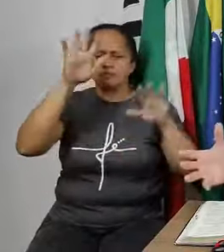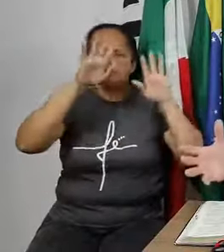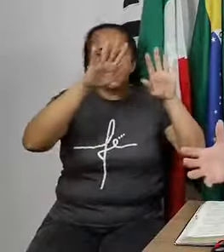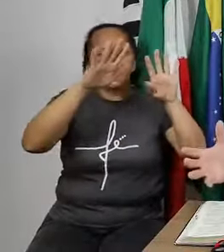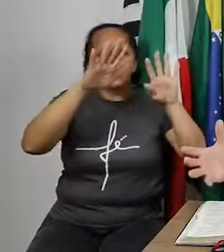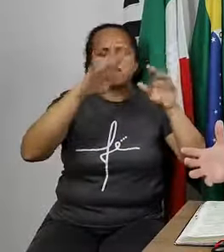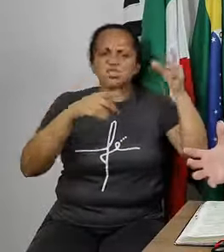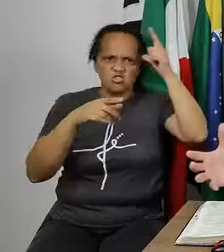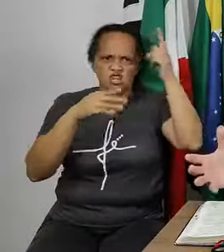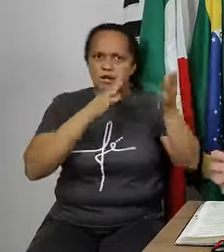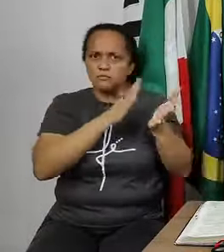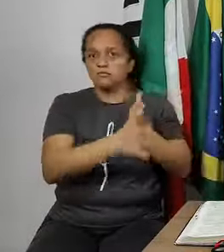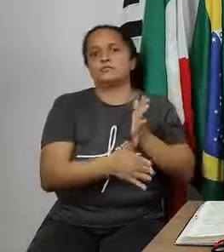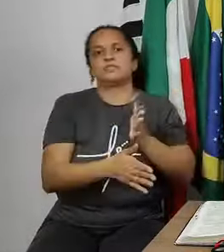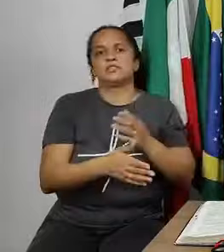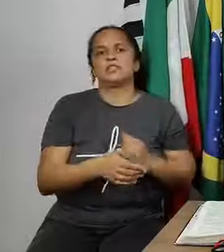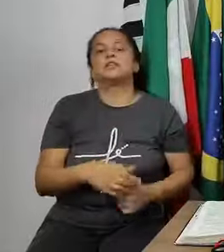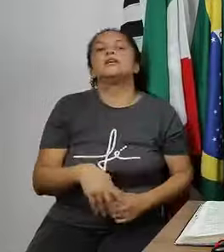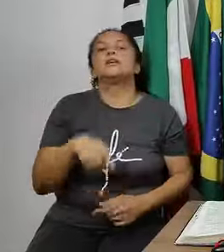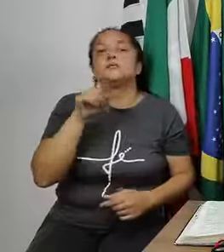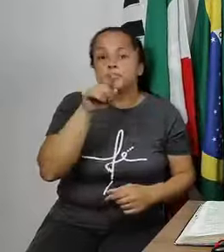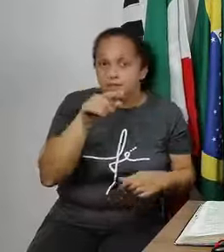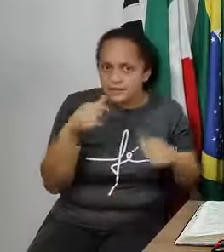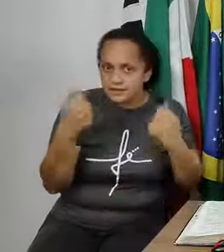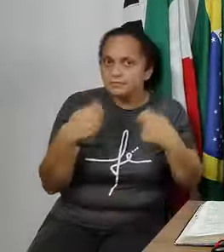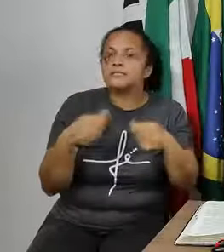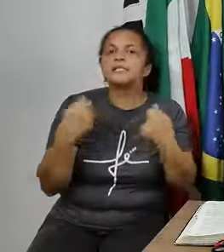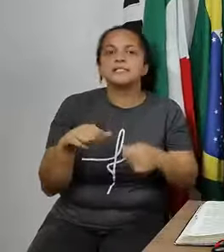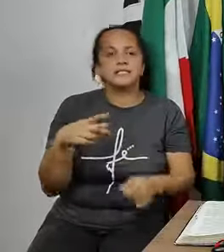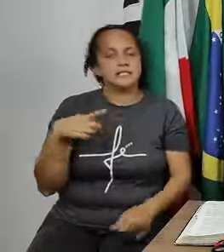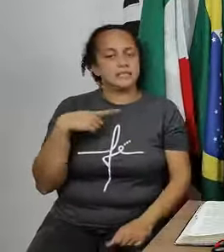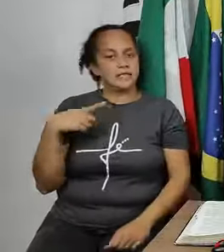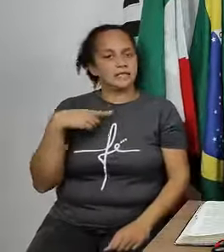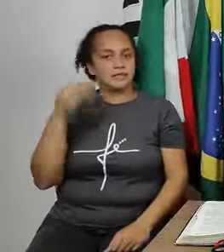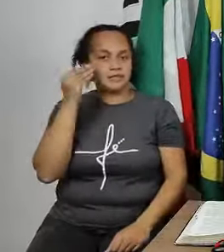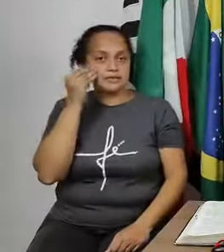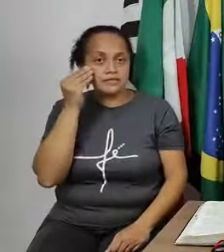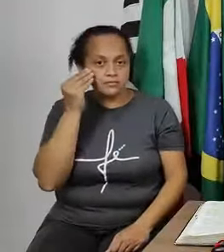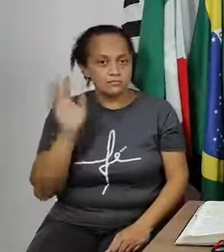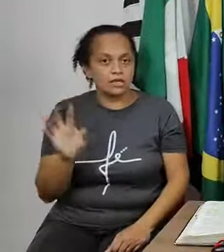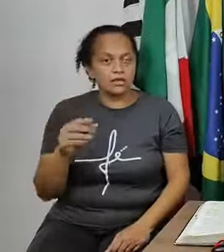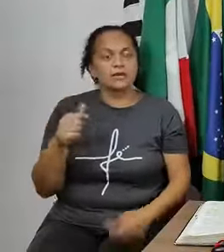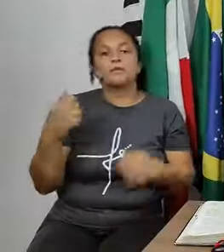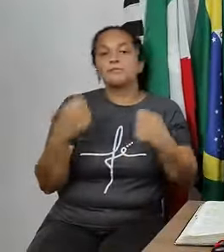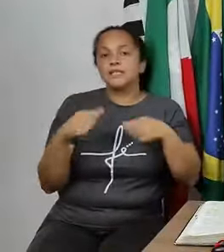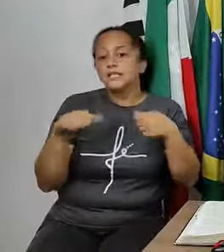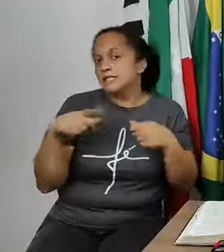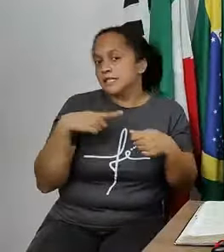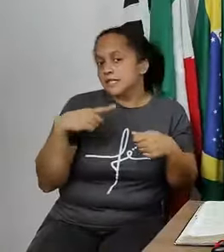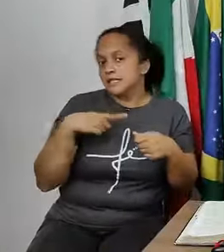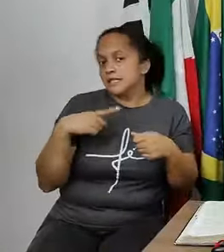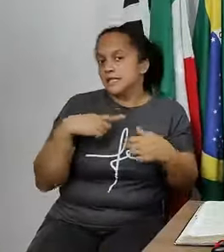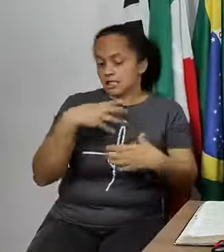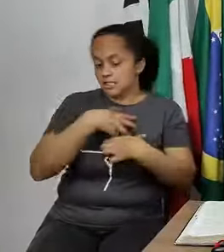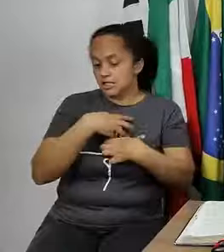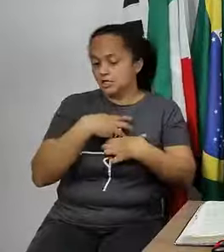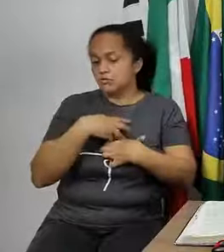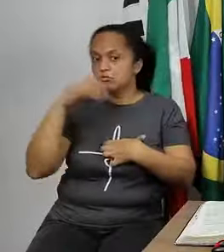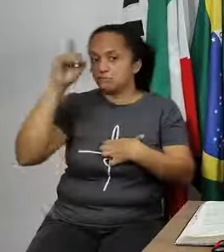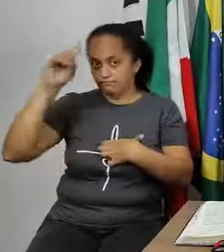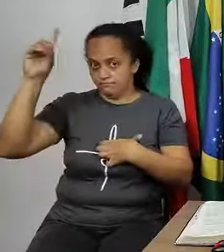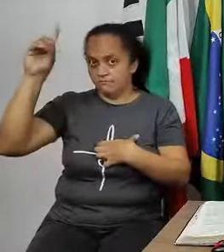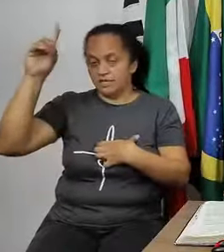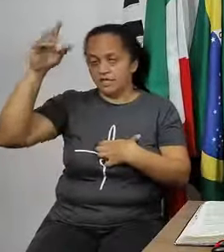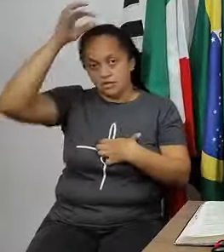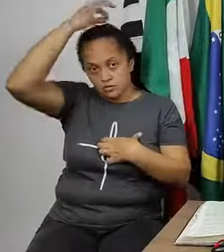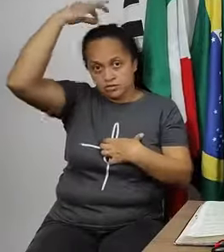muitas coisas que Deus quer que você tenha experiências. E cada experiência que você vai tendo com Deus, com o Espírito